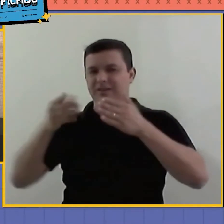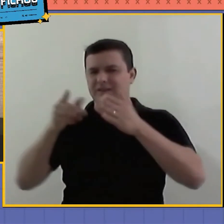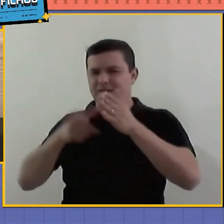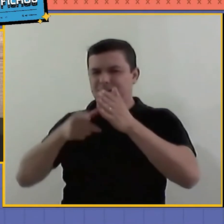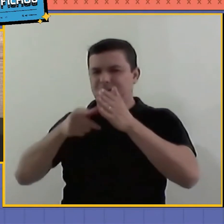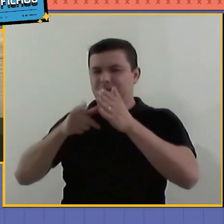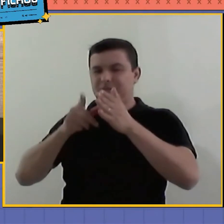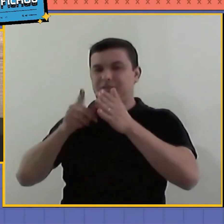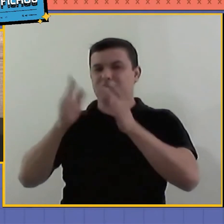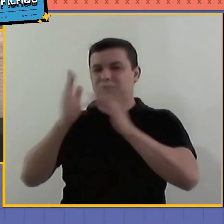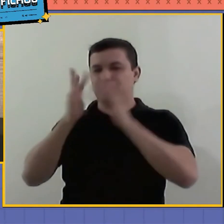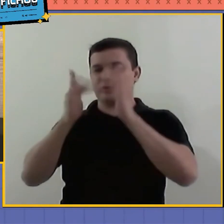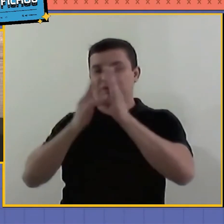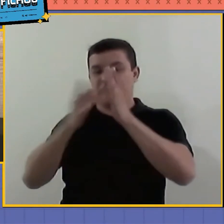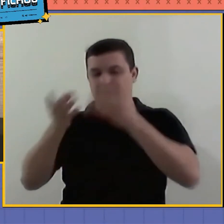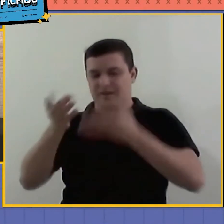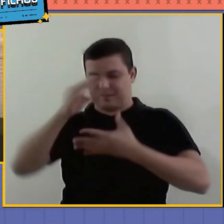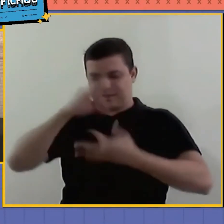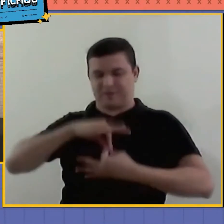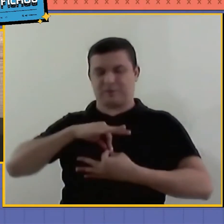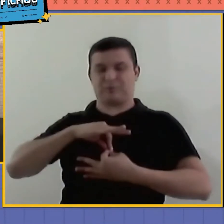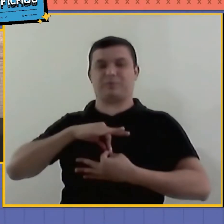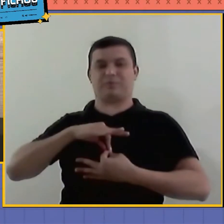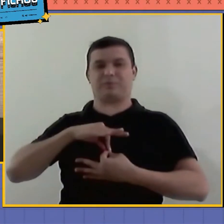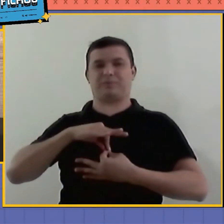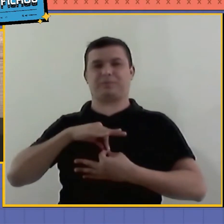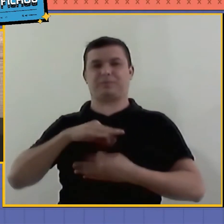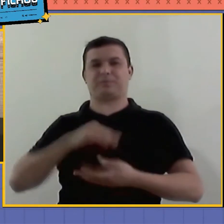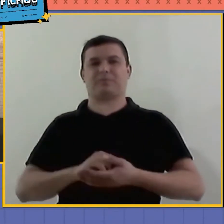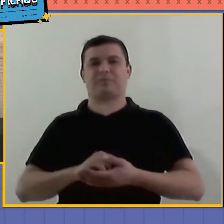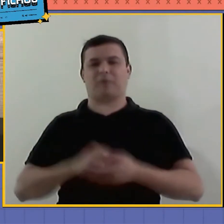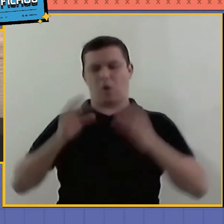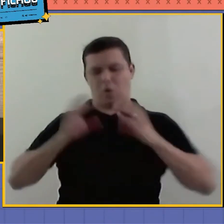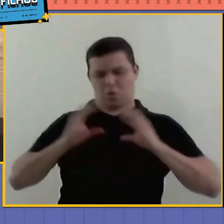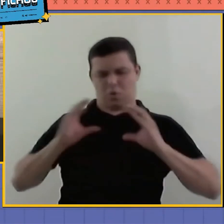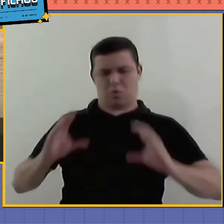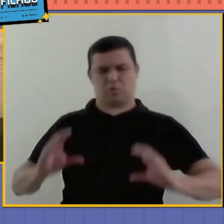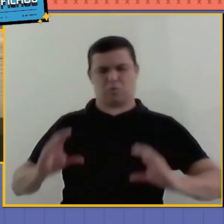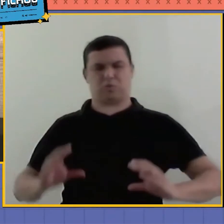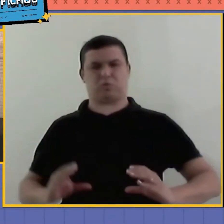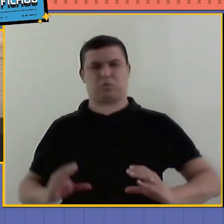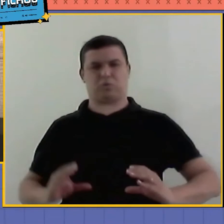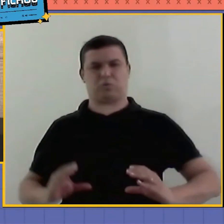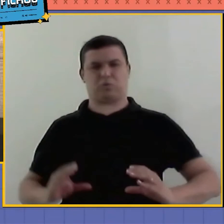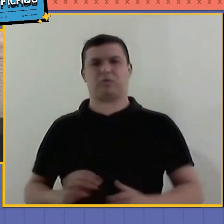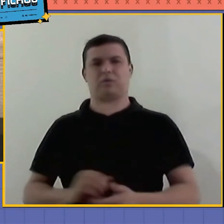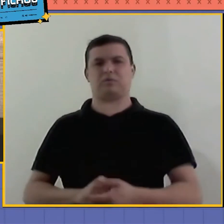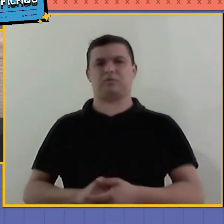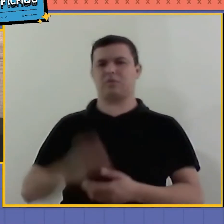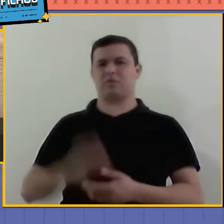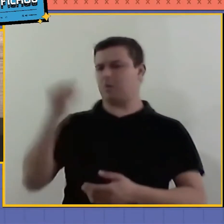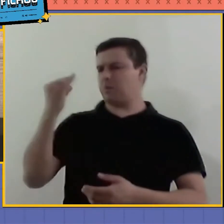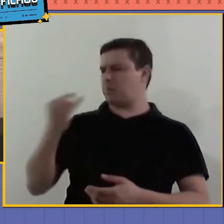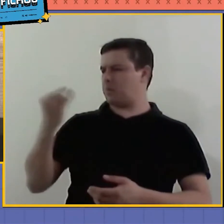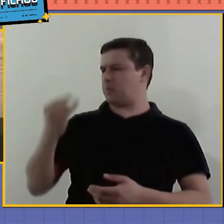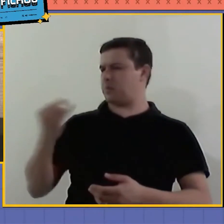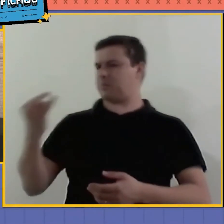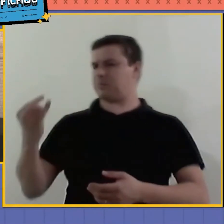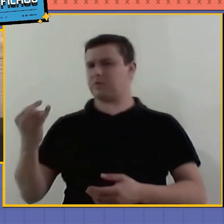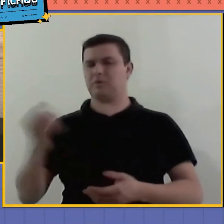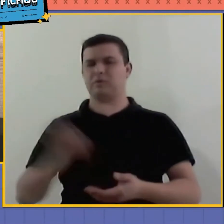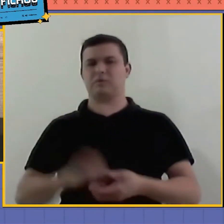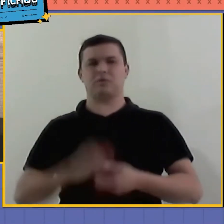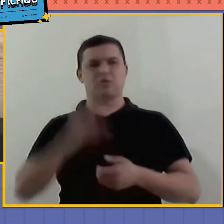adequada bonita e que vai atrair as pessoas vão olhar para você eu não te entendo o que que você tem por que que você